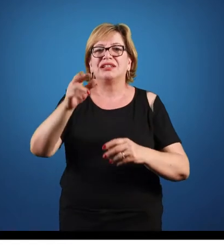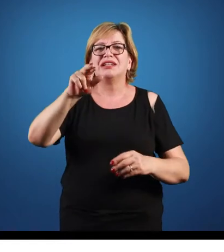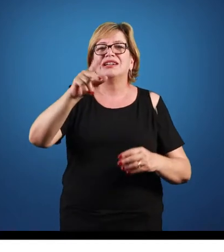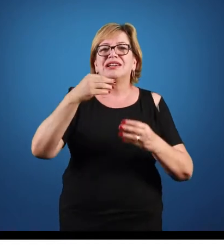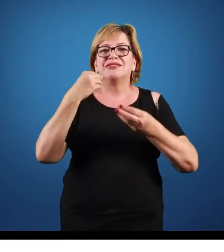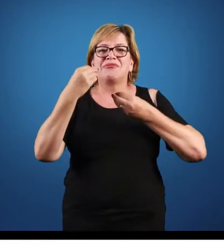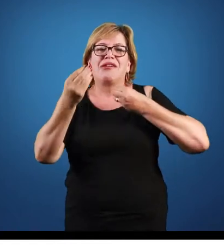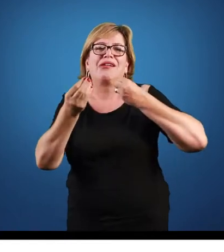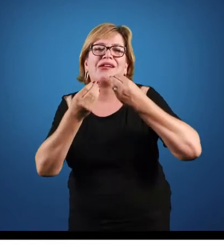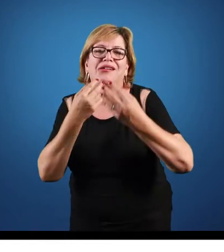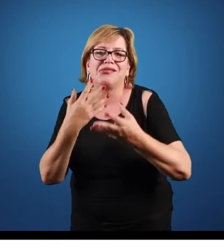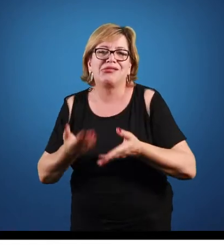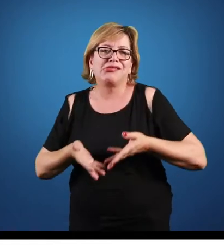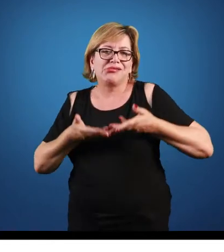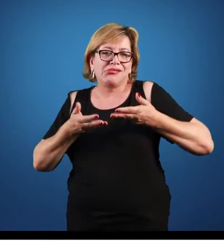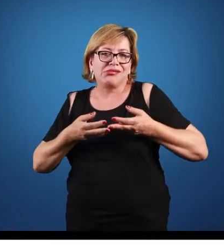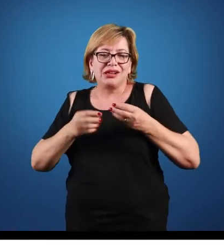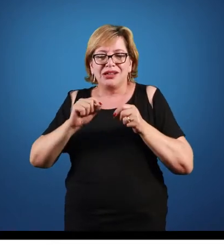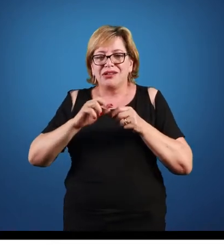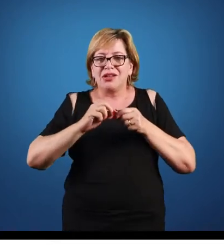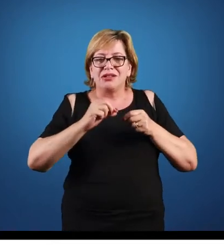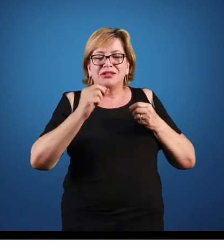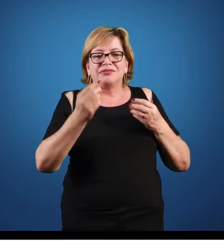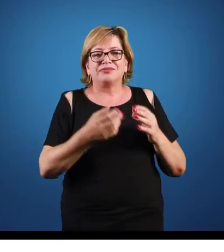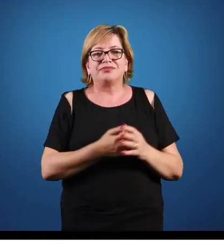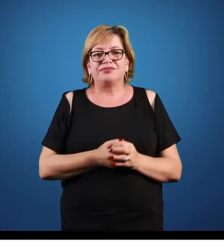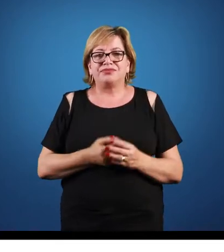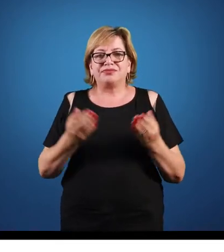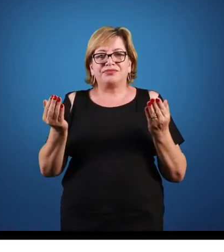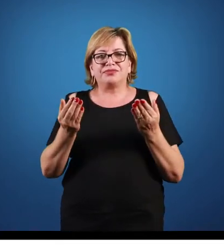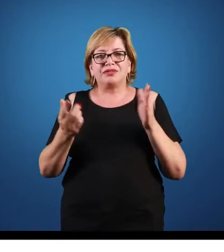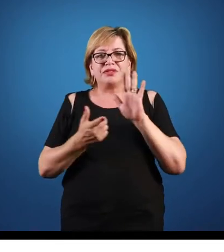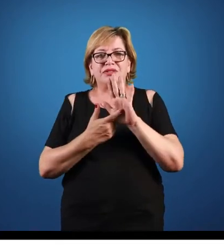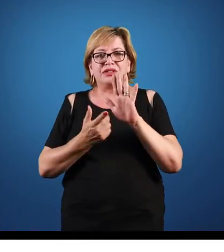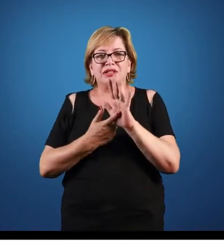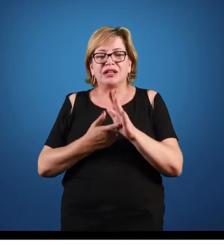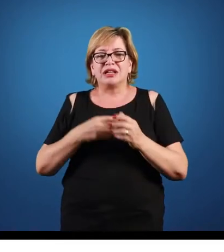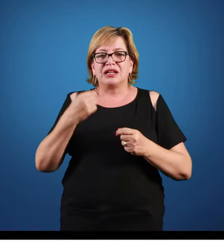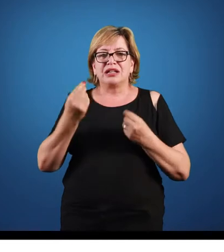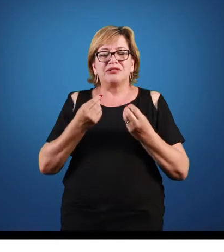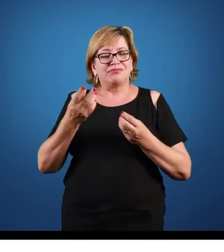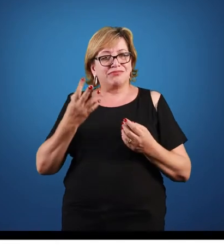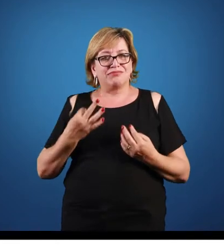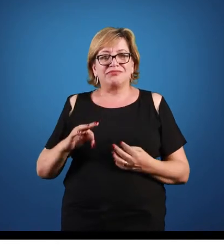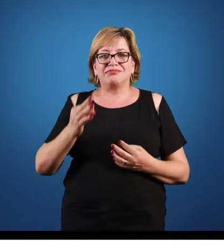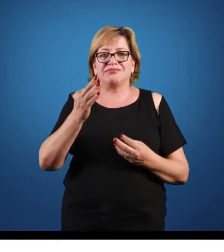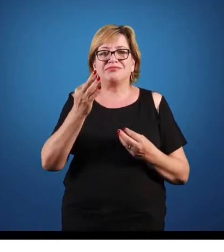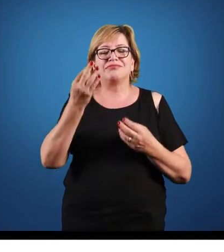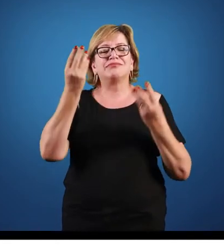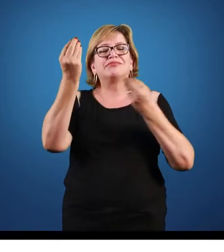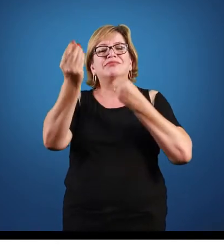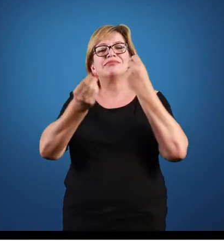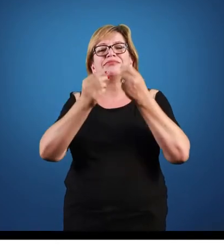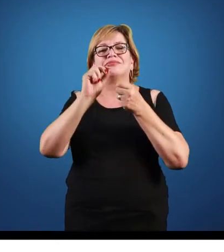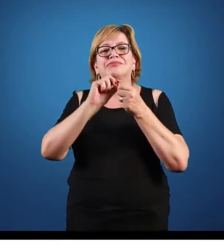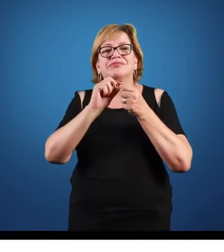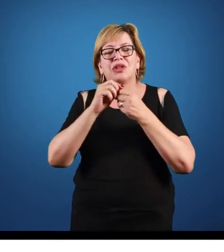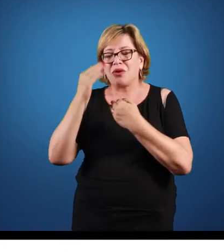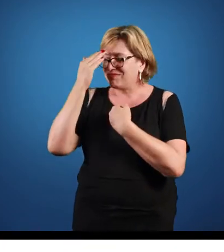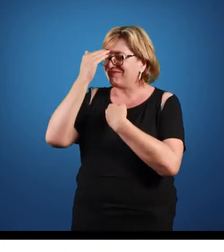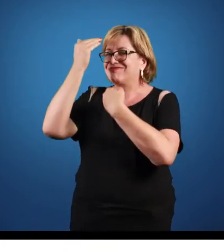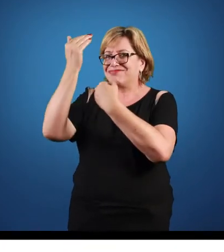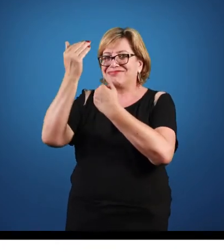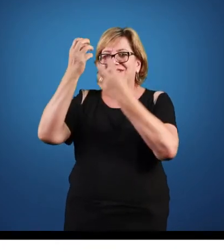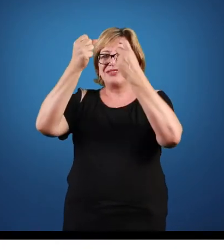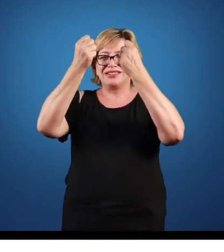que o senhor acha que isso é possível então agora vou entrar numa parte um pouco mais técnica para vocês terem uma idéia obrigados a nota